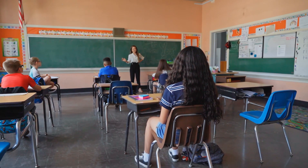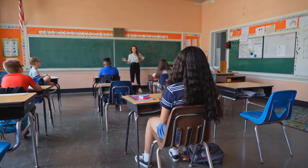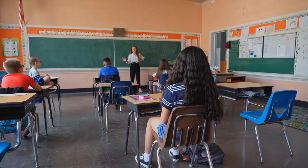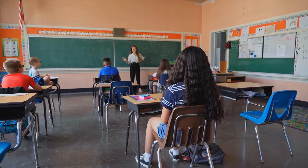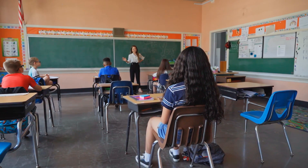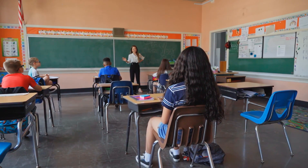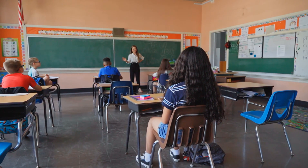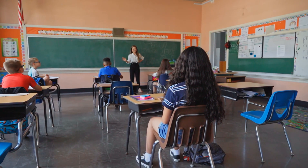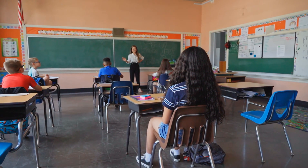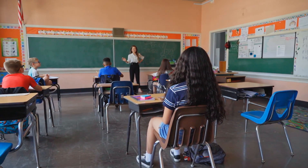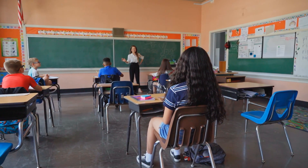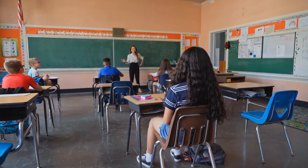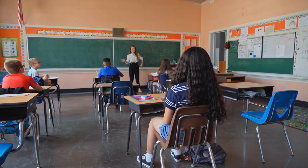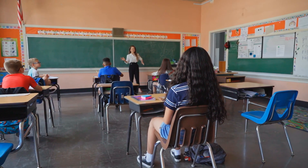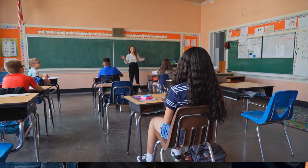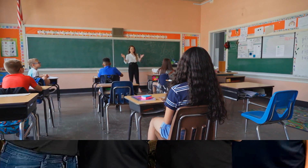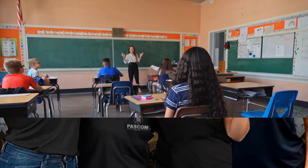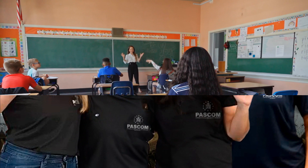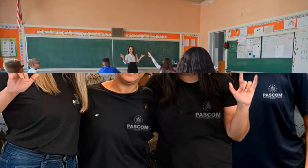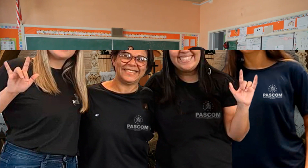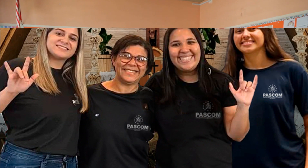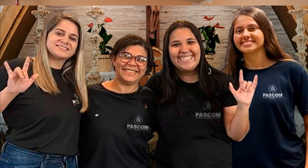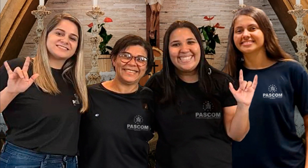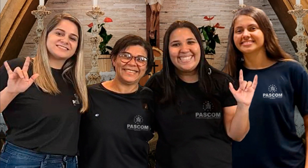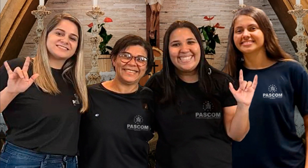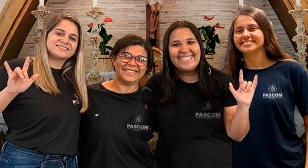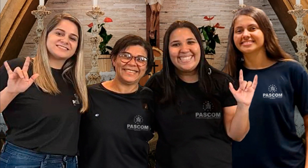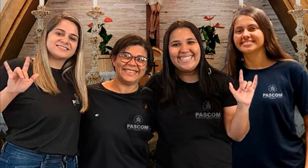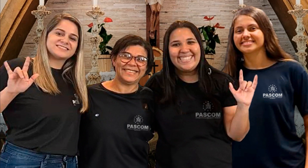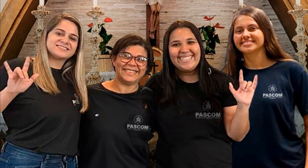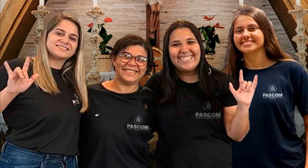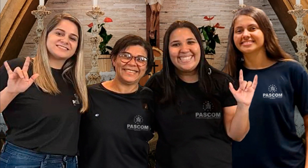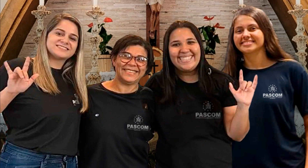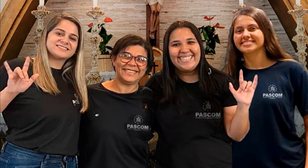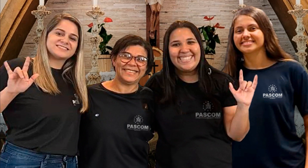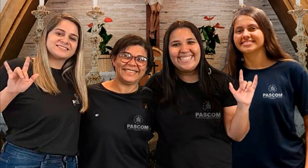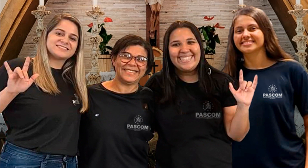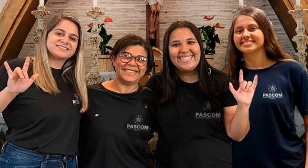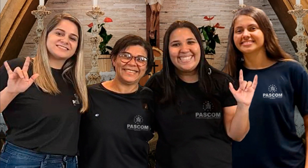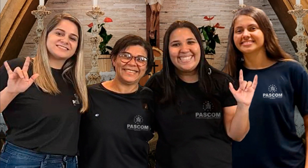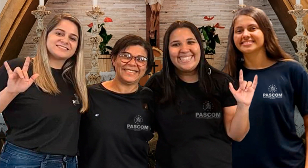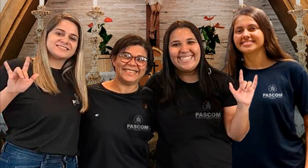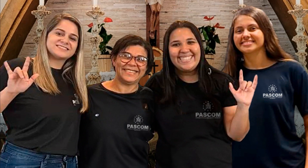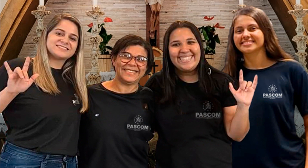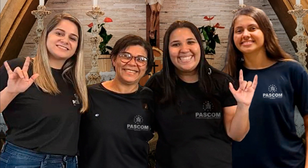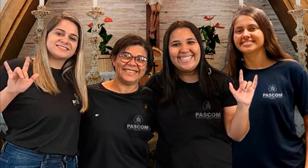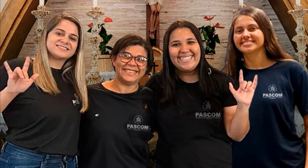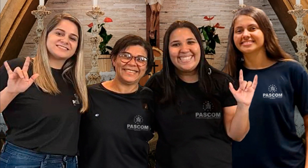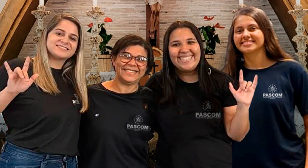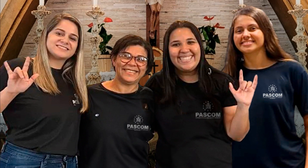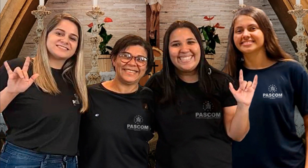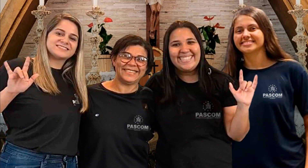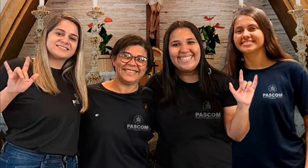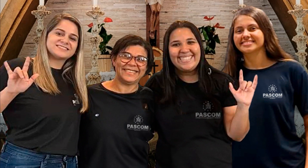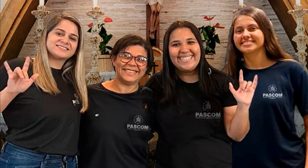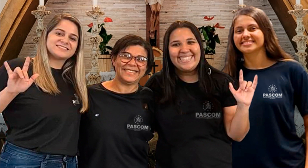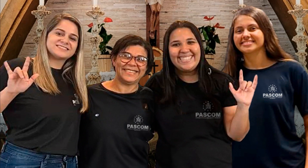ambientes importantes. Por isso, um grupo de pessoas iniciou um lindo trabalho na paróquia Nossa Senhora da Conceição, de